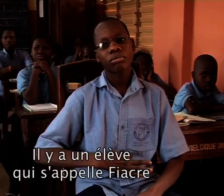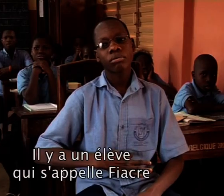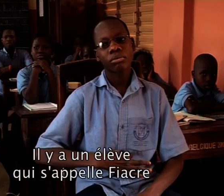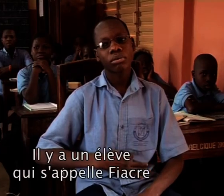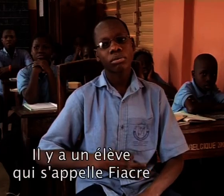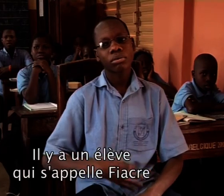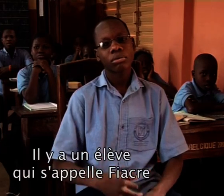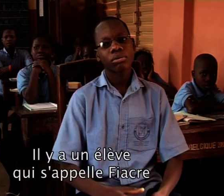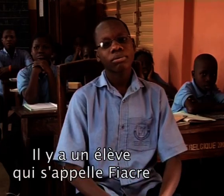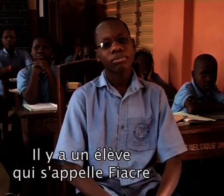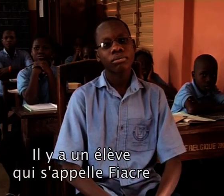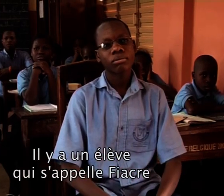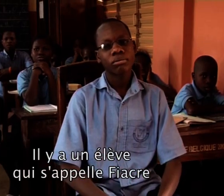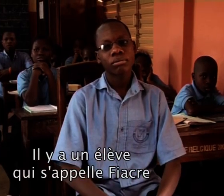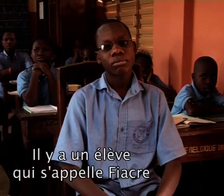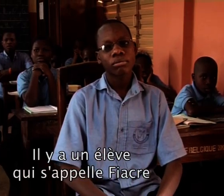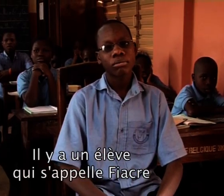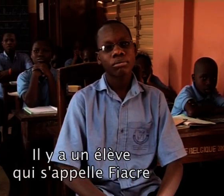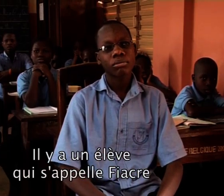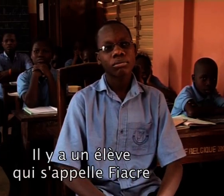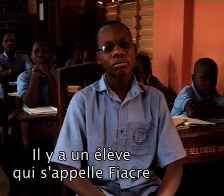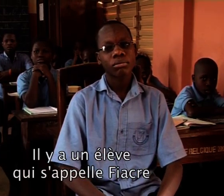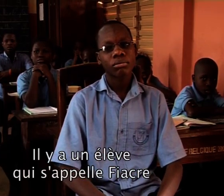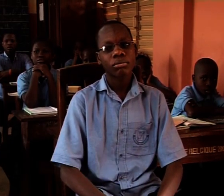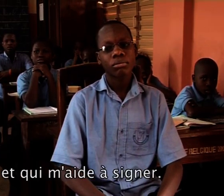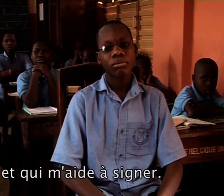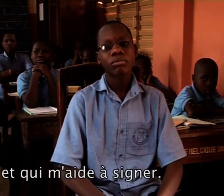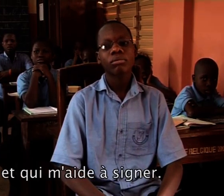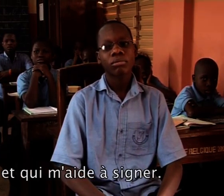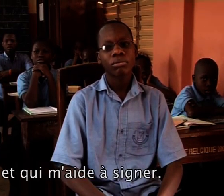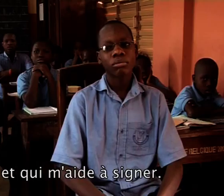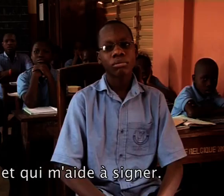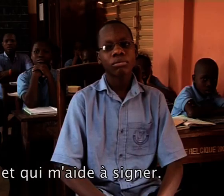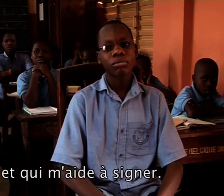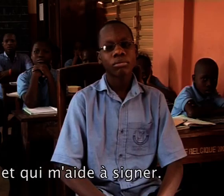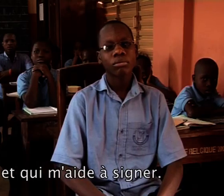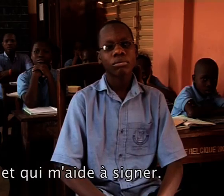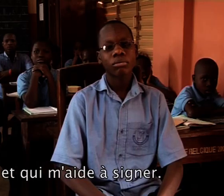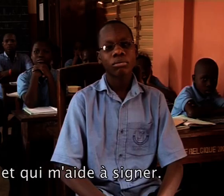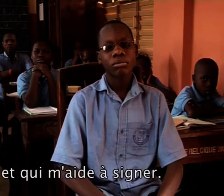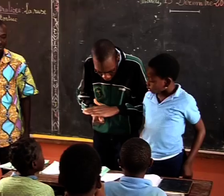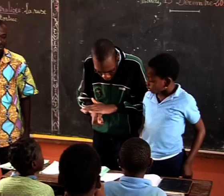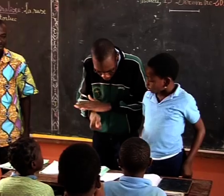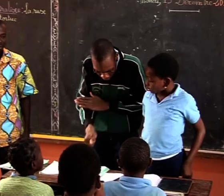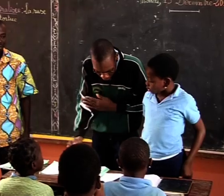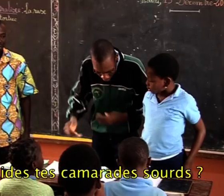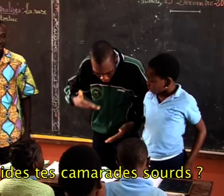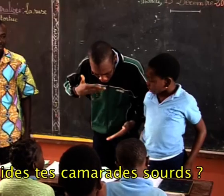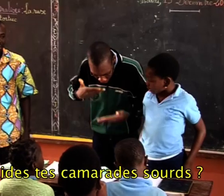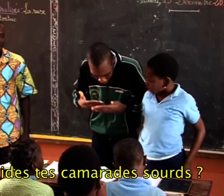Et il y a un élève qui s'appelle Fiacre qui m'aide à signer. Est-ce que tu aides tes